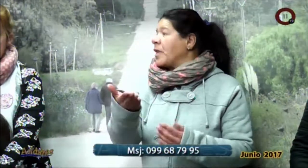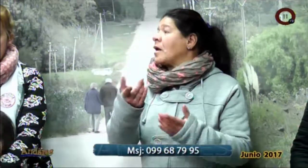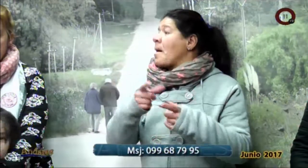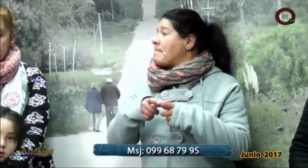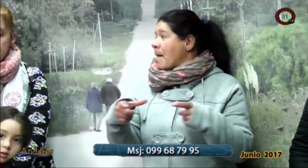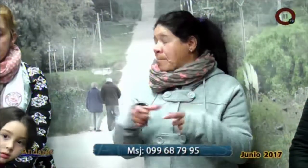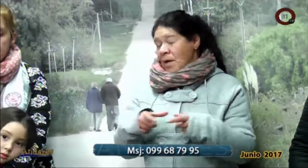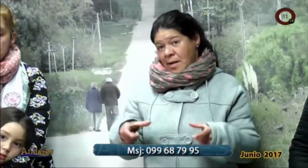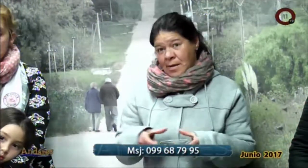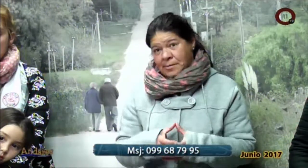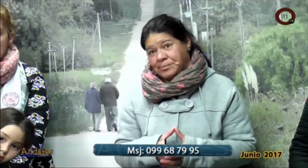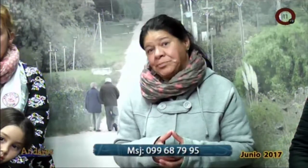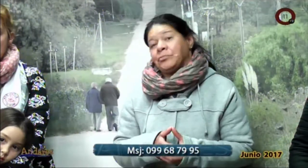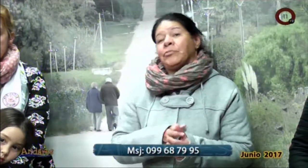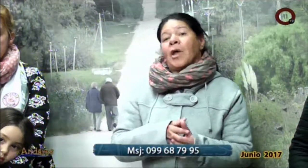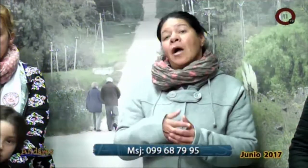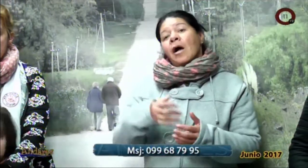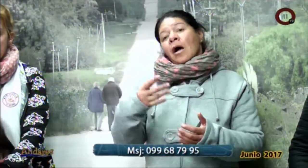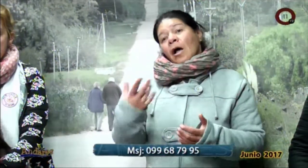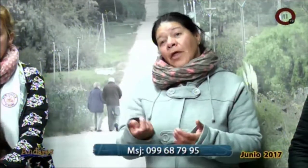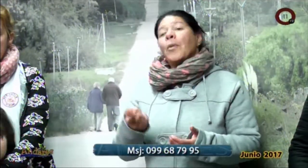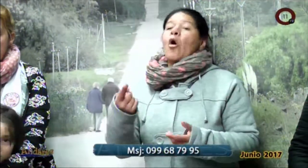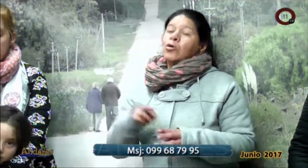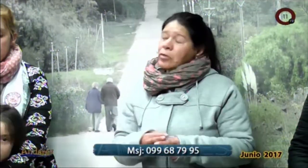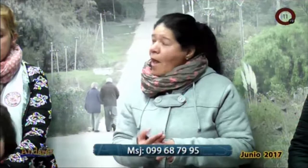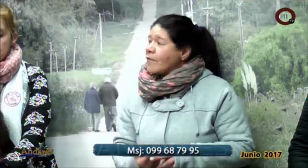En la calle Chile Le dijeron Que tenía que ir A pedir un papel